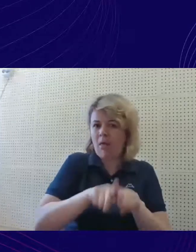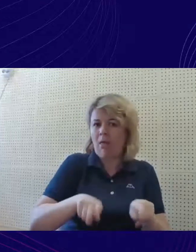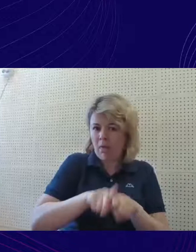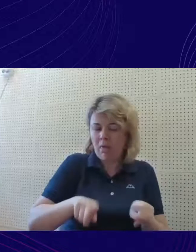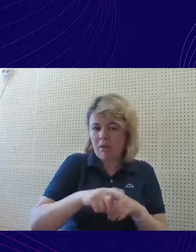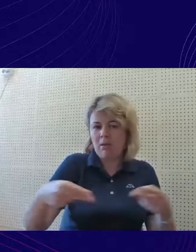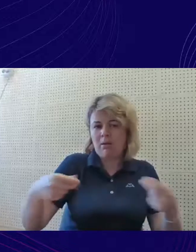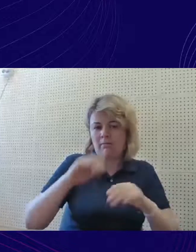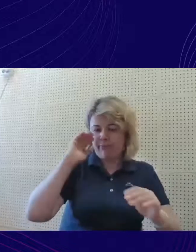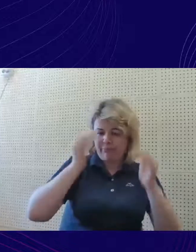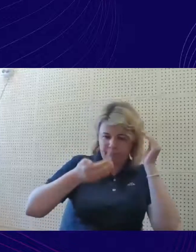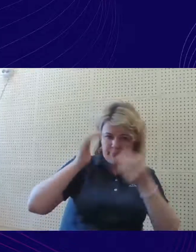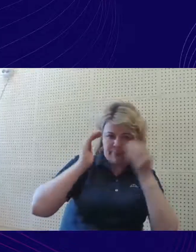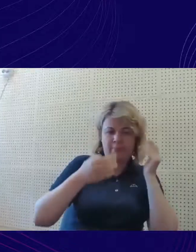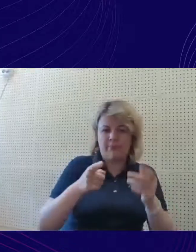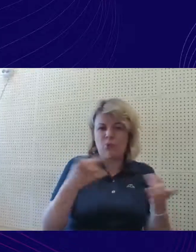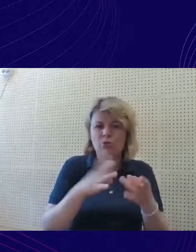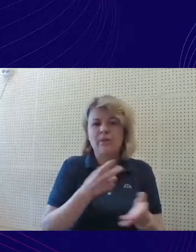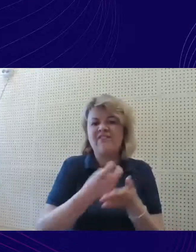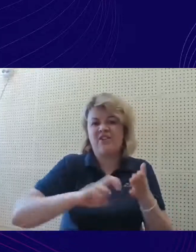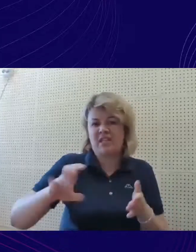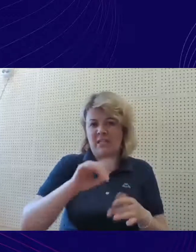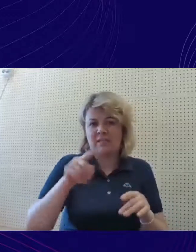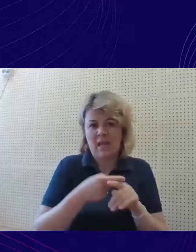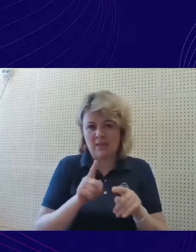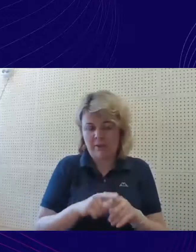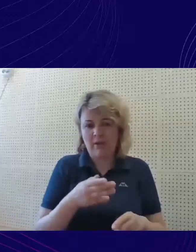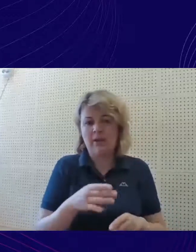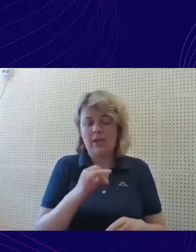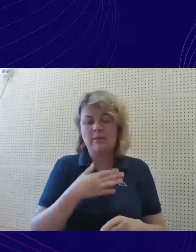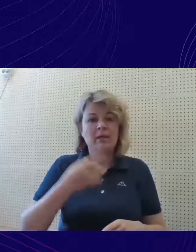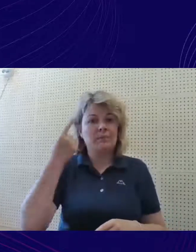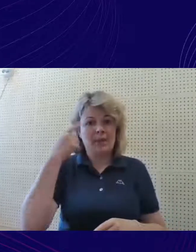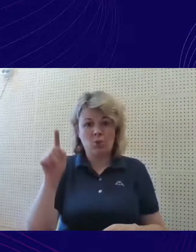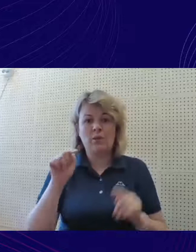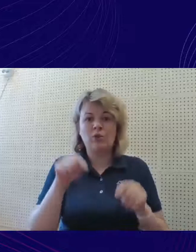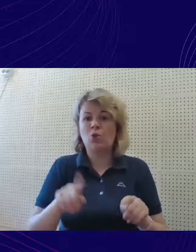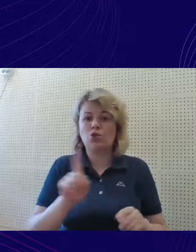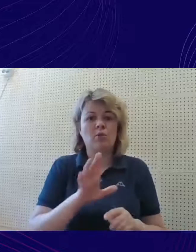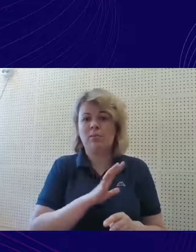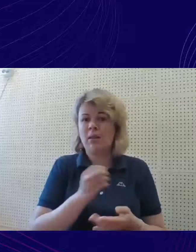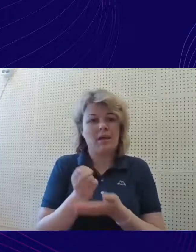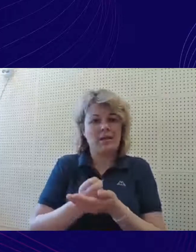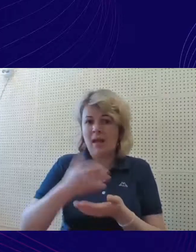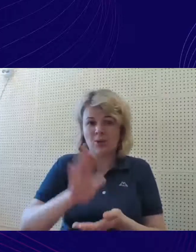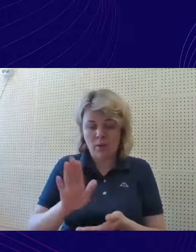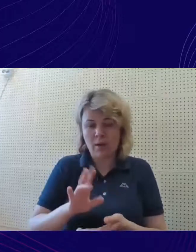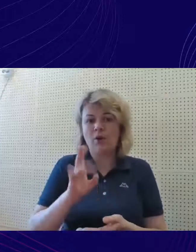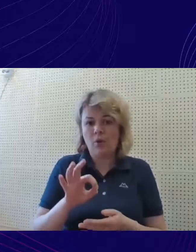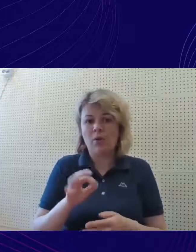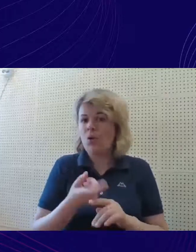убаюкивал на самом деле. И мы придумали вещь, которая была недорогой, но которая